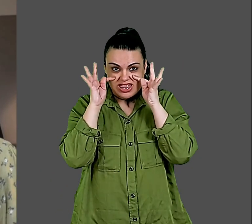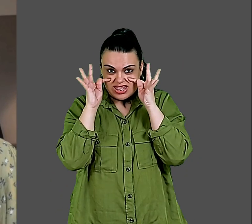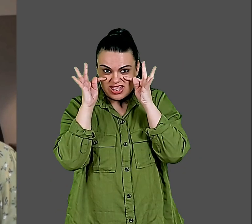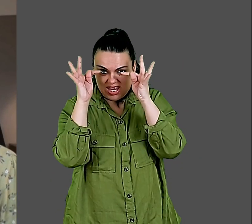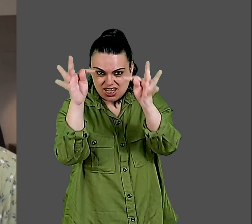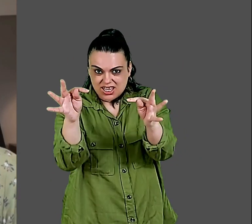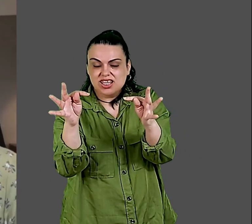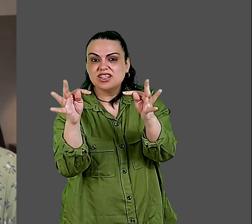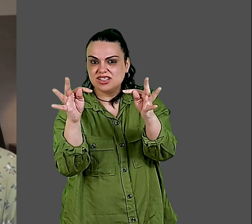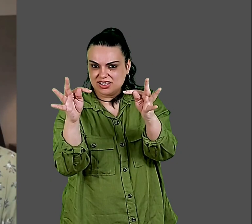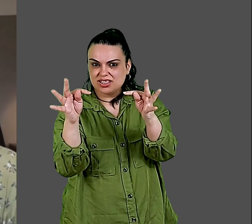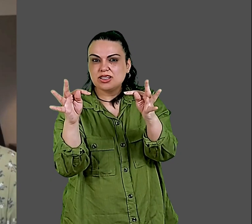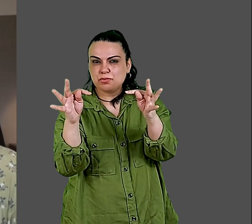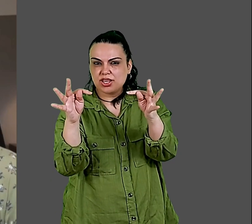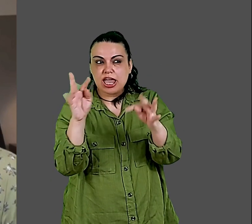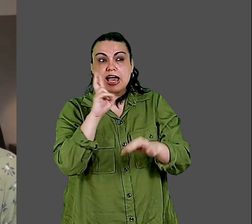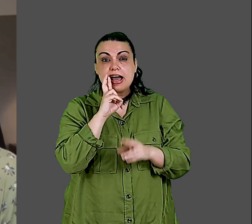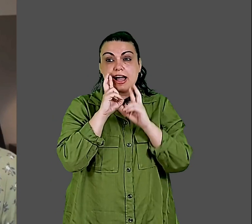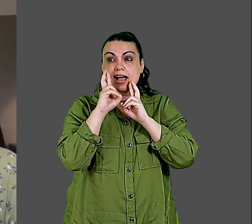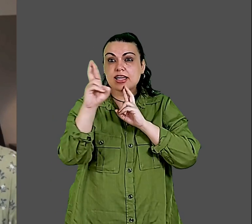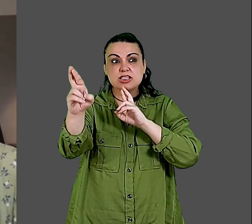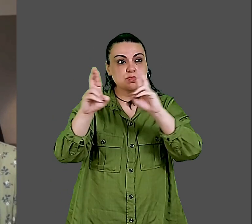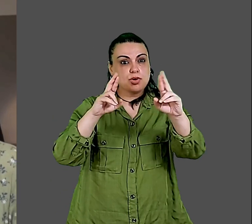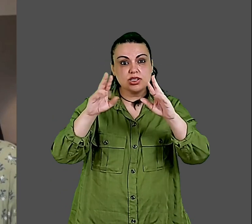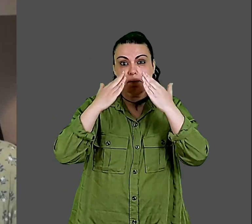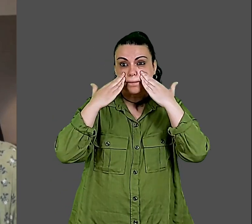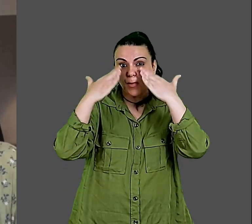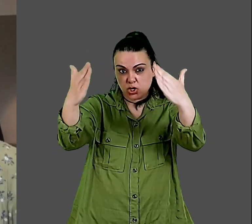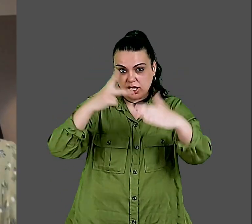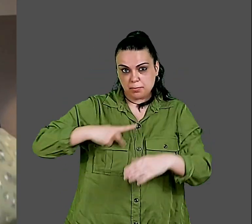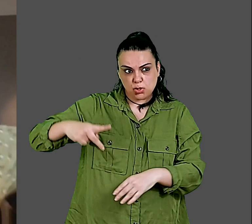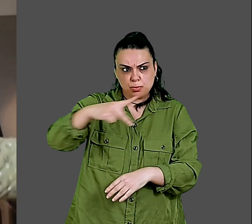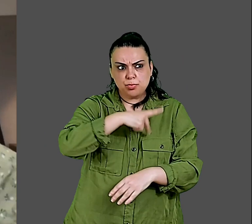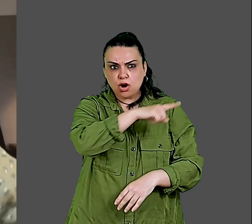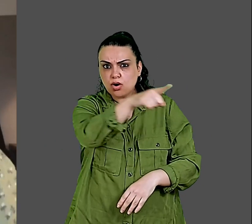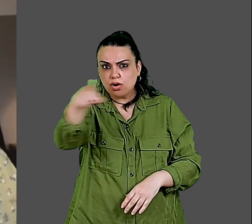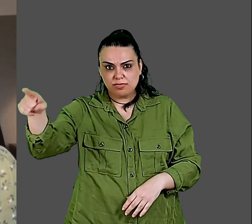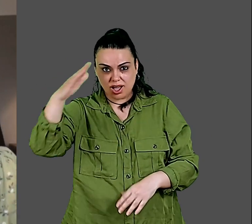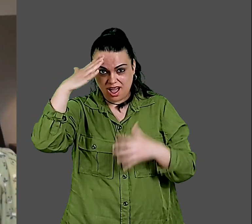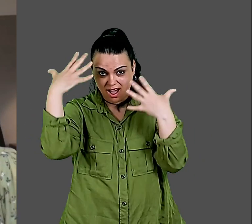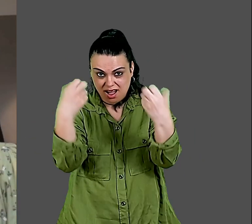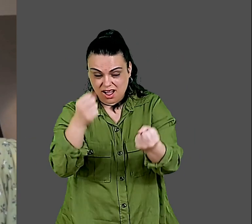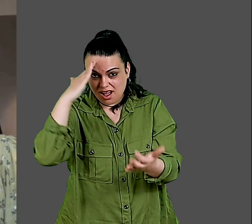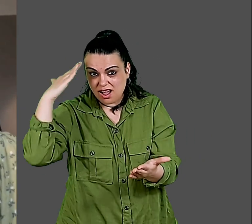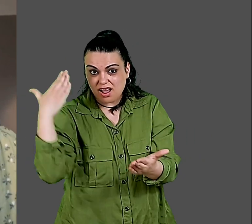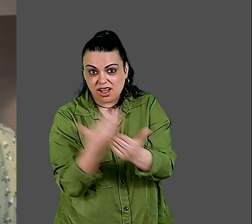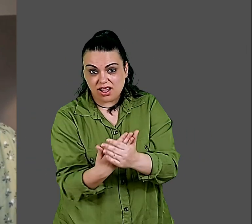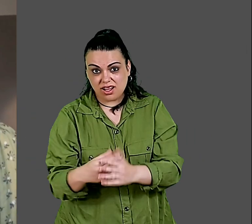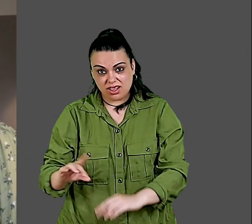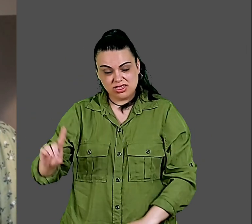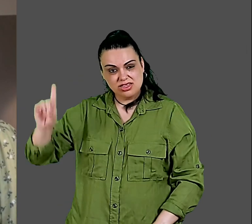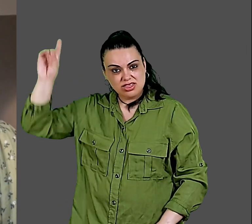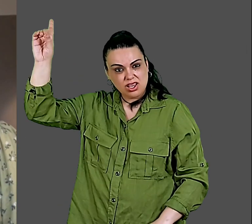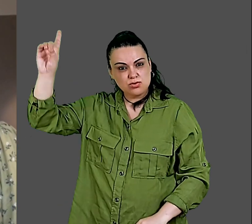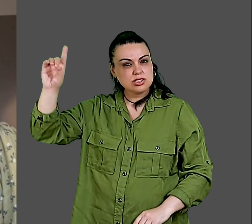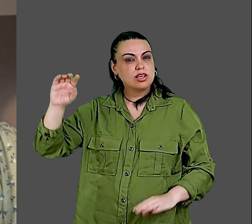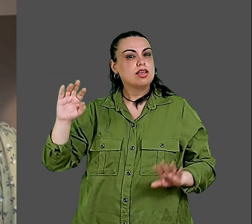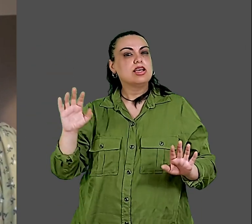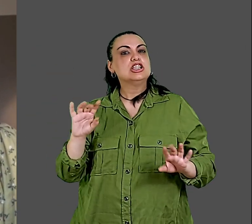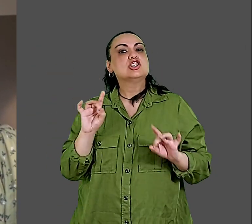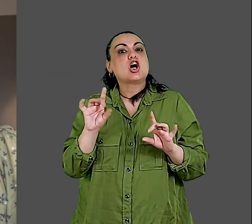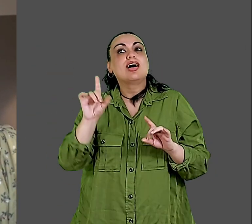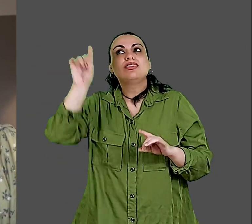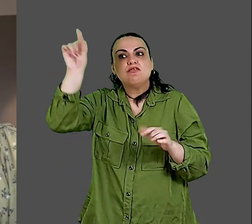e a resposta para que eles reconheçam a autoridade do enviado e de quem está sendo chamado não está baseado só no que Deus vai